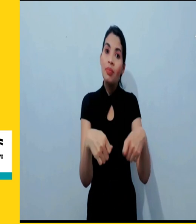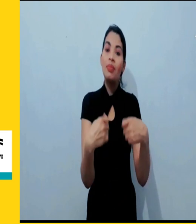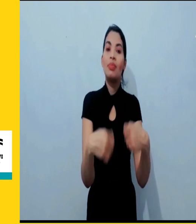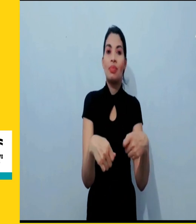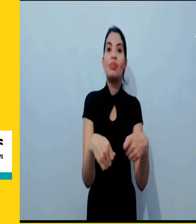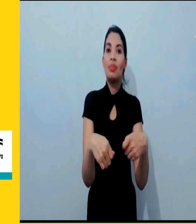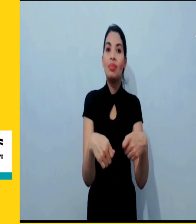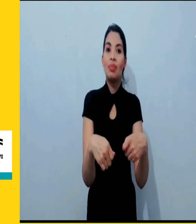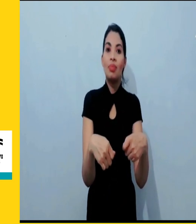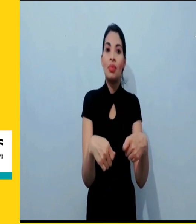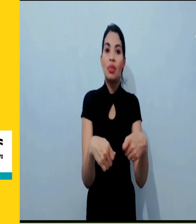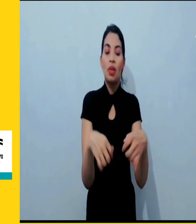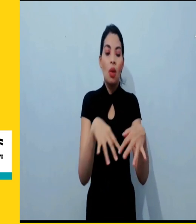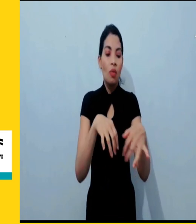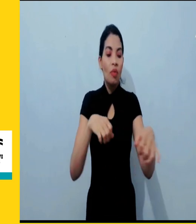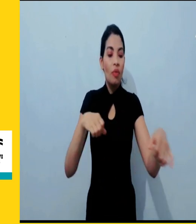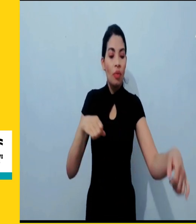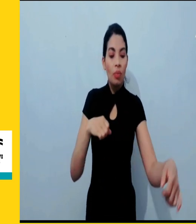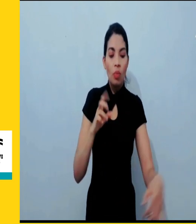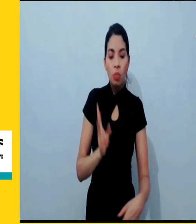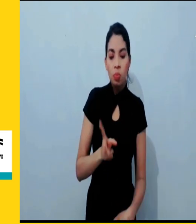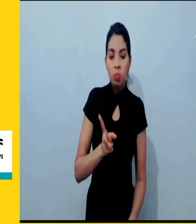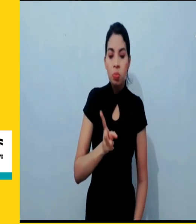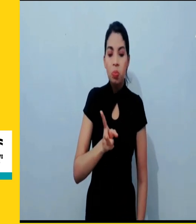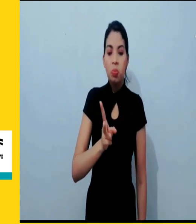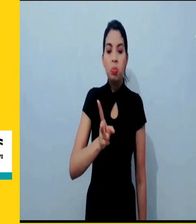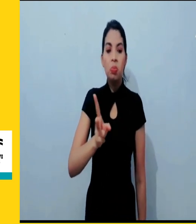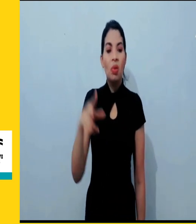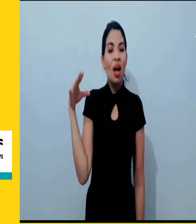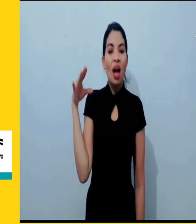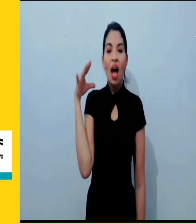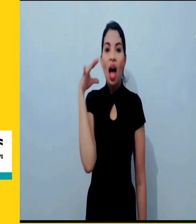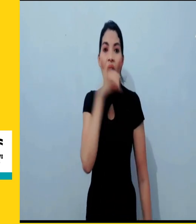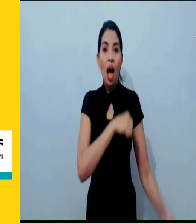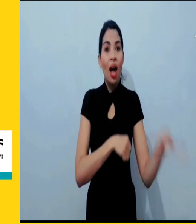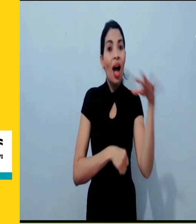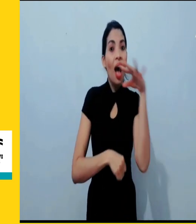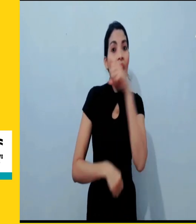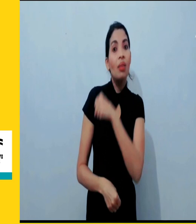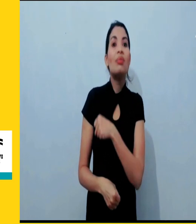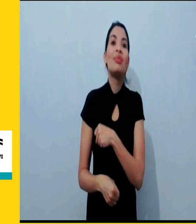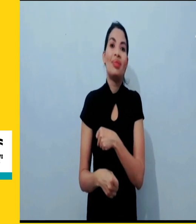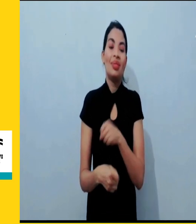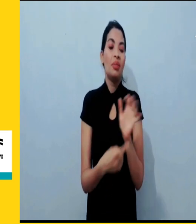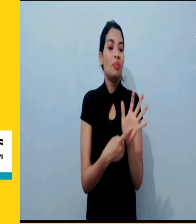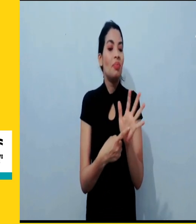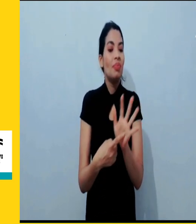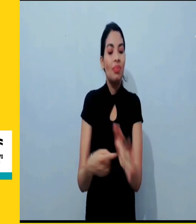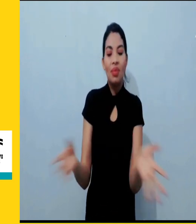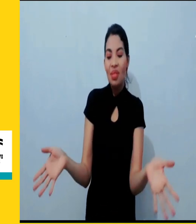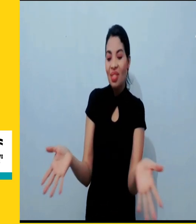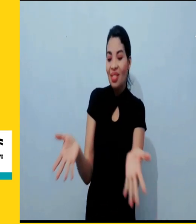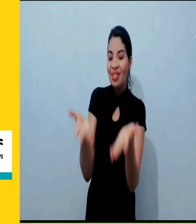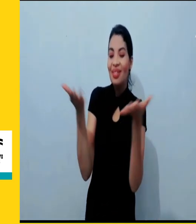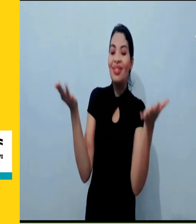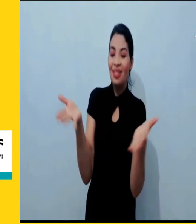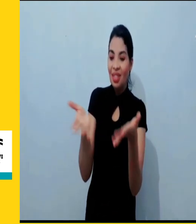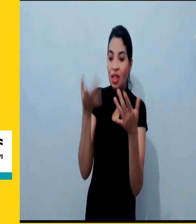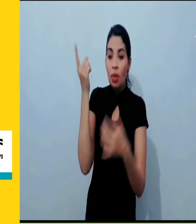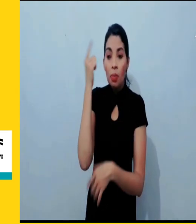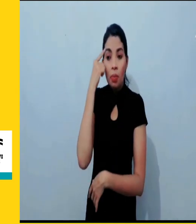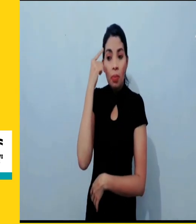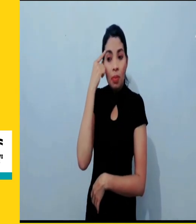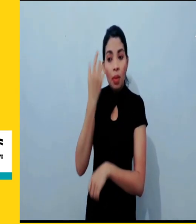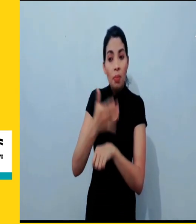faz necessário uma formação sólida e contínua, urgente, para fornecer assim subsídios